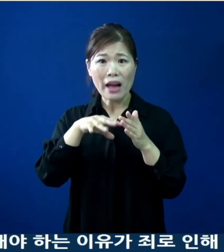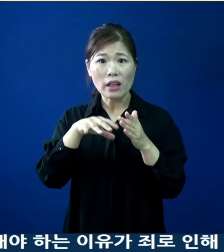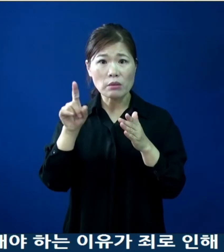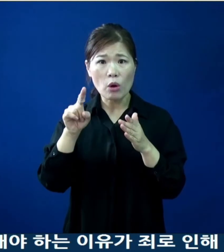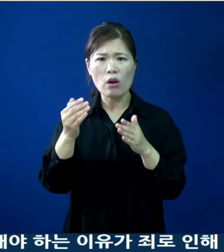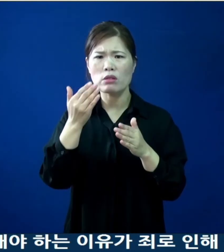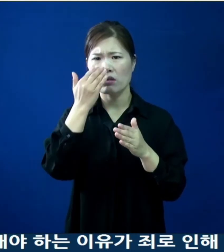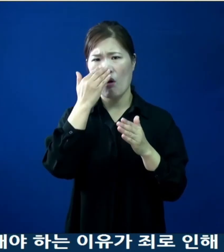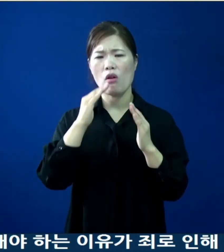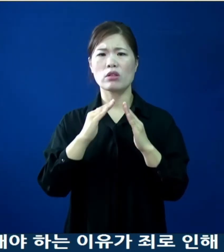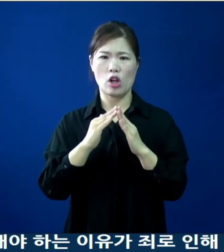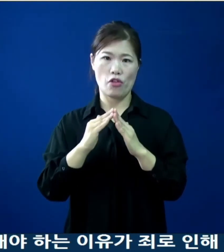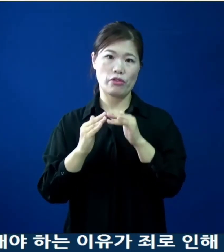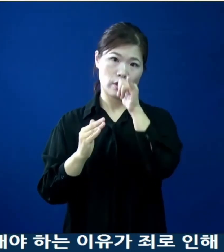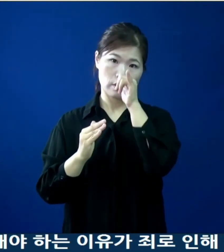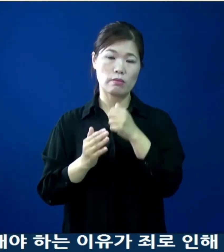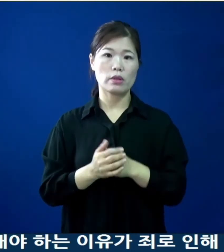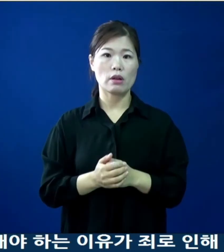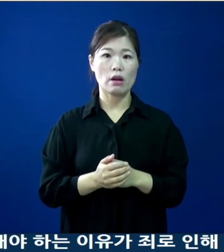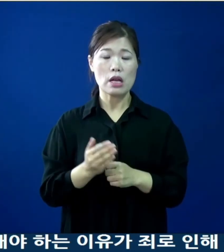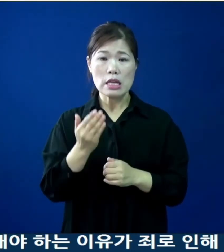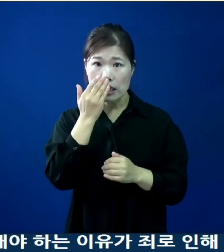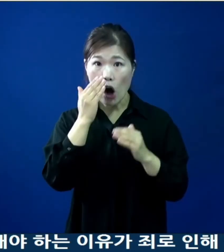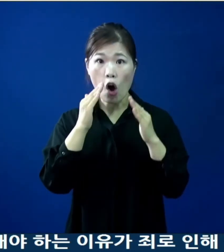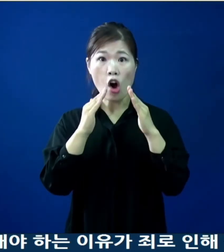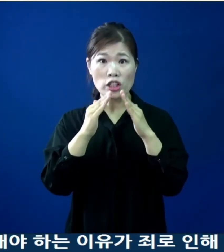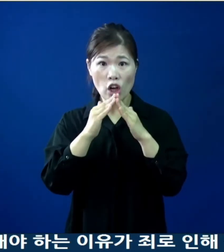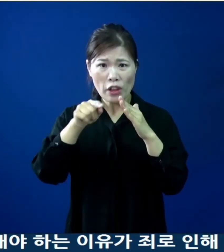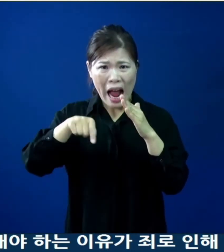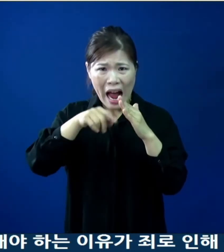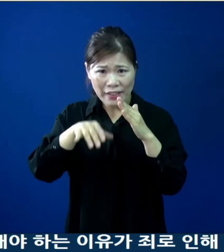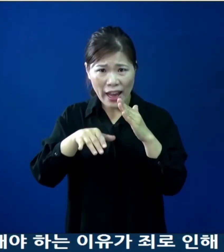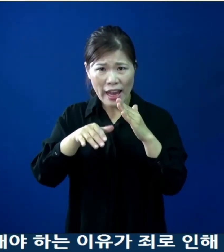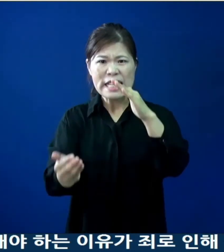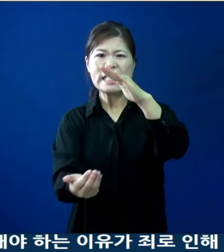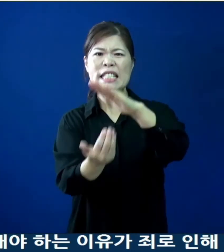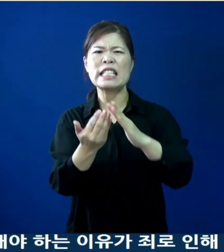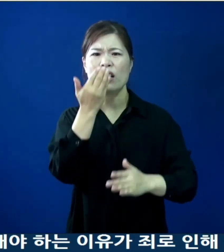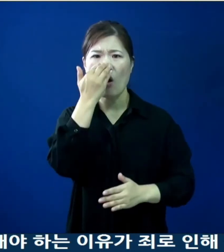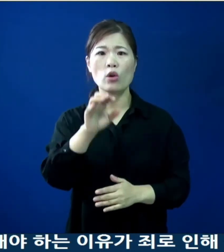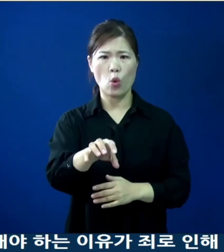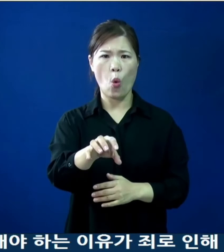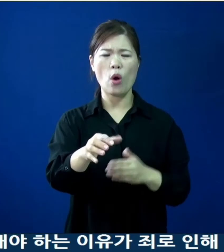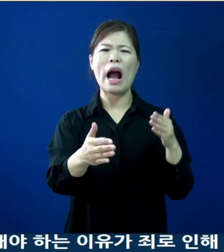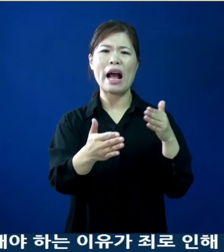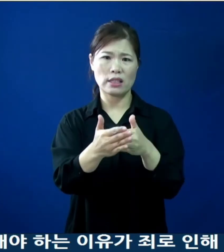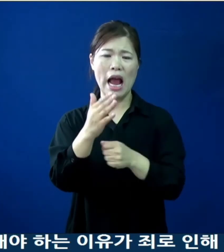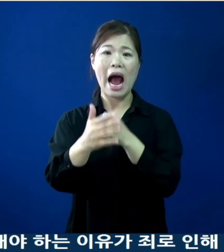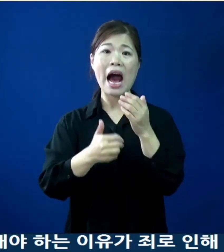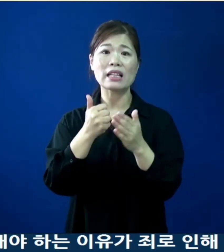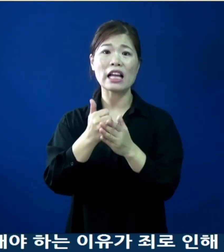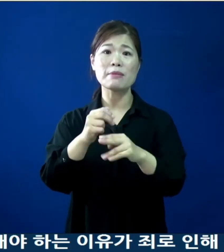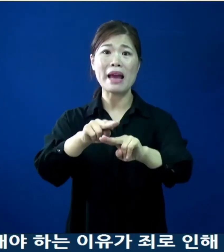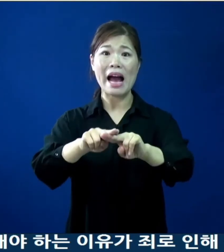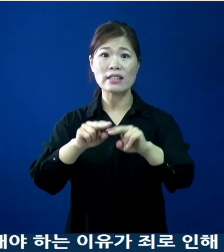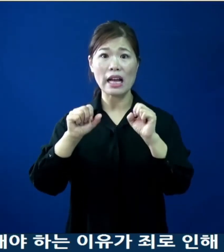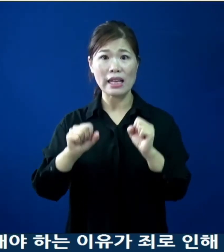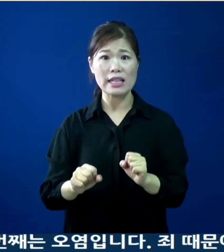성전이 있다는 겁니다. 성전 안에 지성소까지, 하나님이 앉아 계신 그